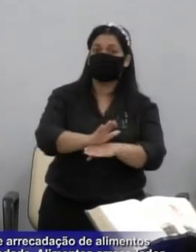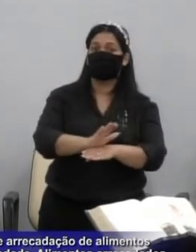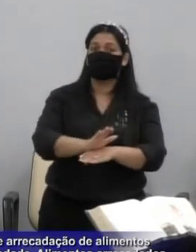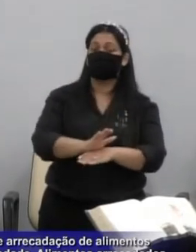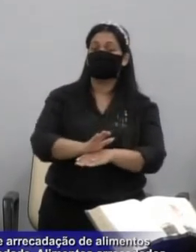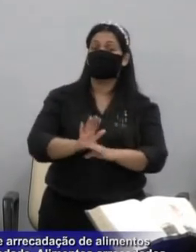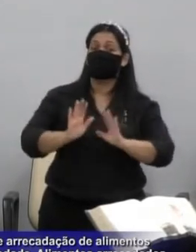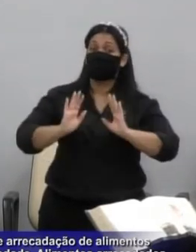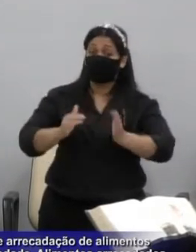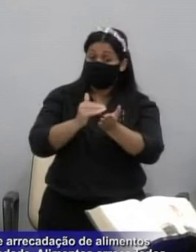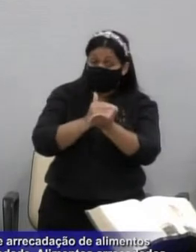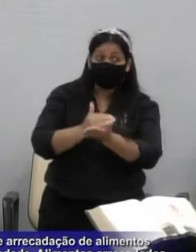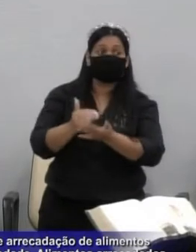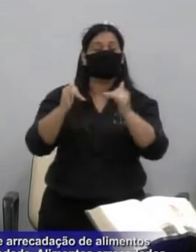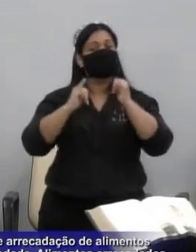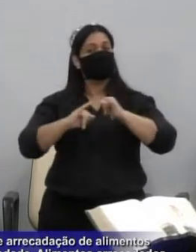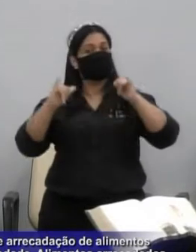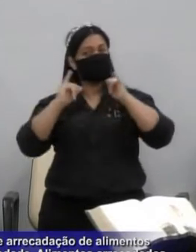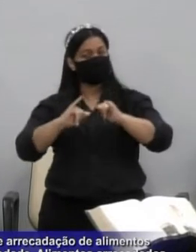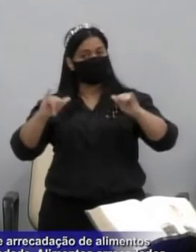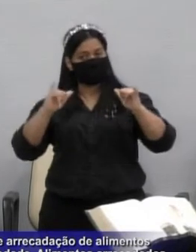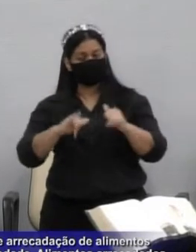iniciou uma campanha, tá,